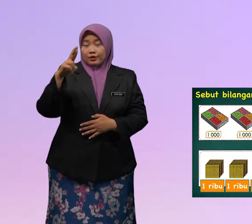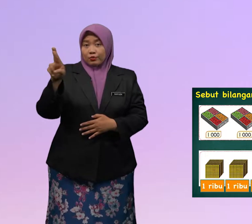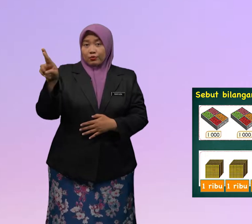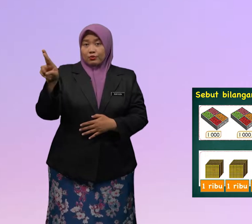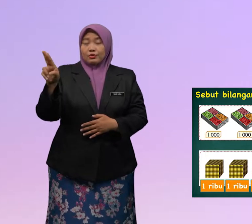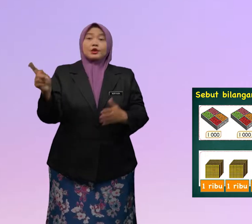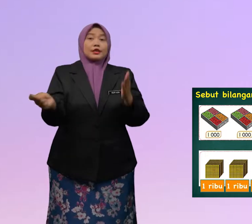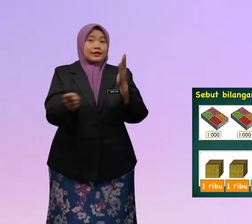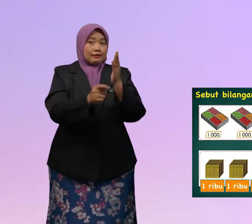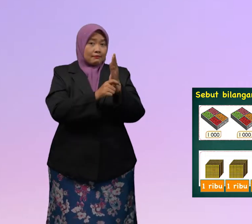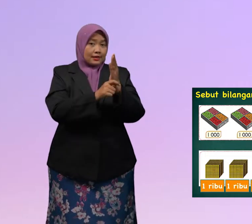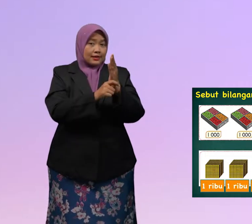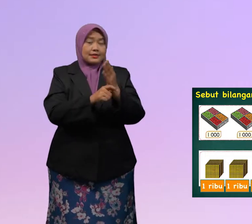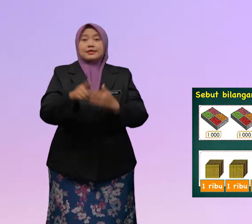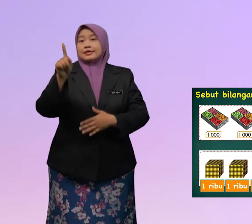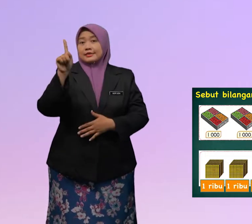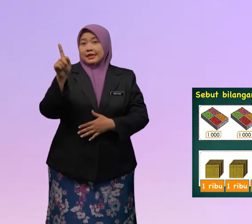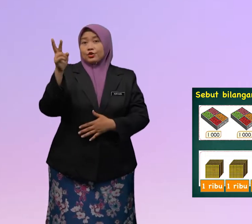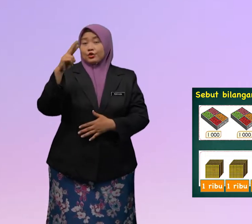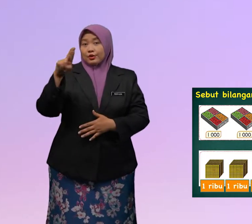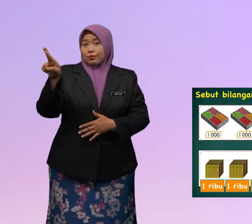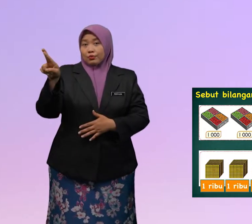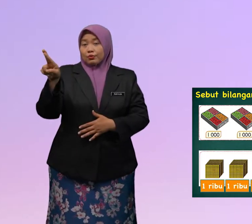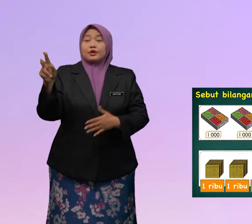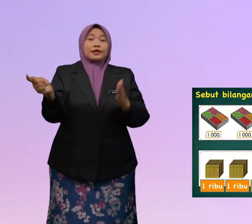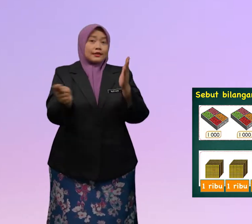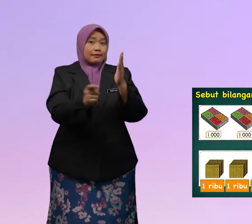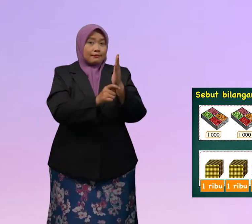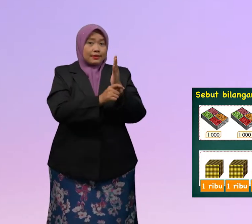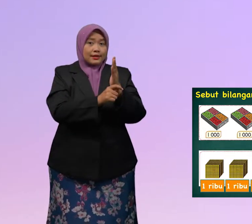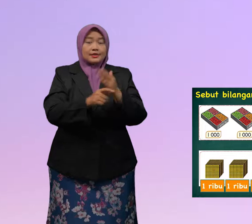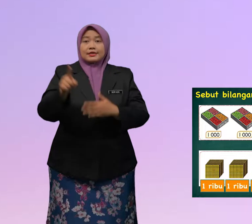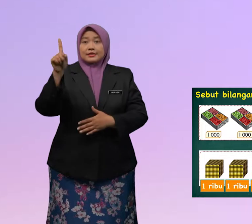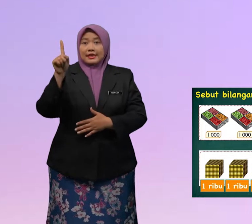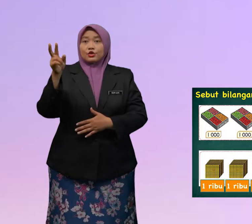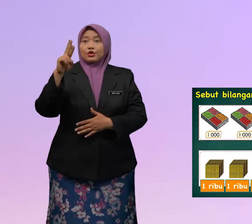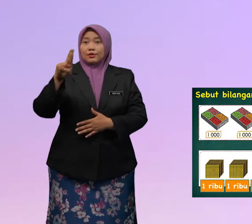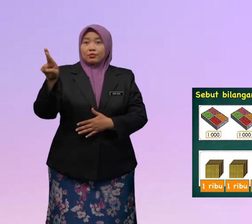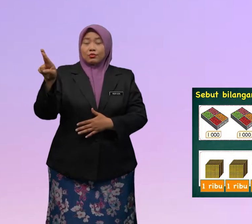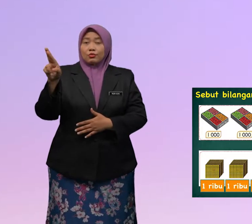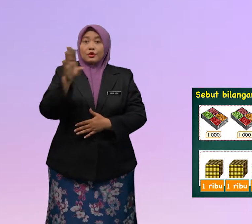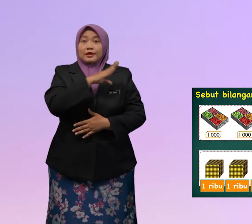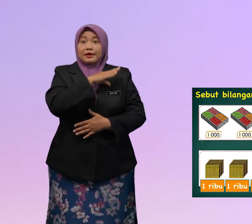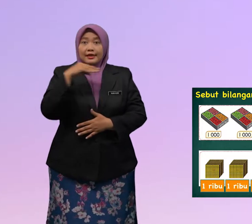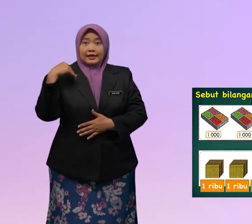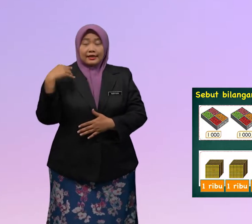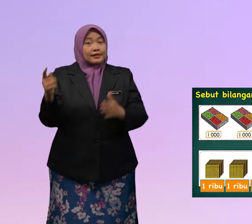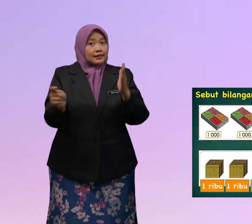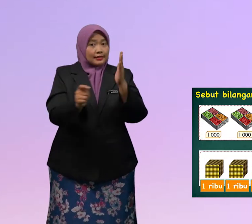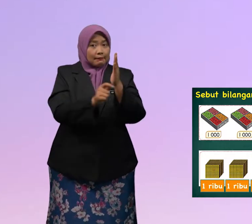1,000 tambah 1,000 tambah 1,000 dan